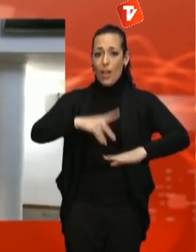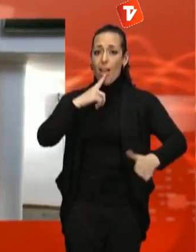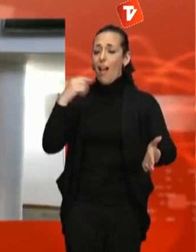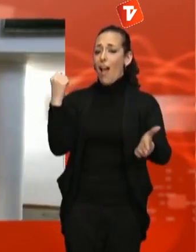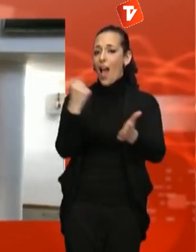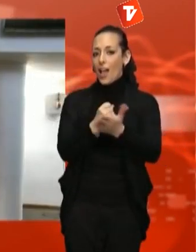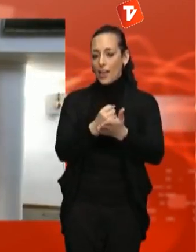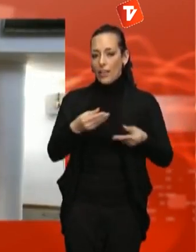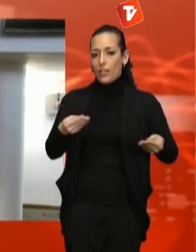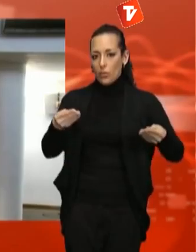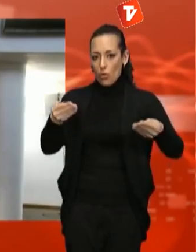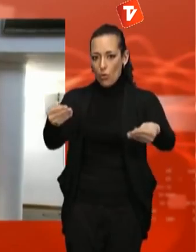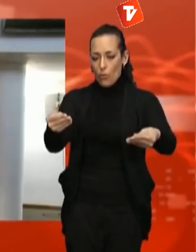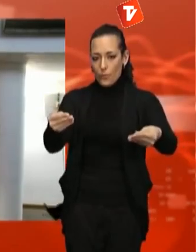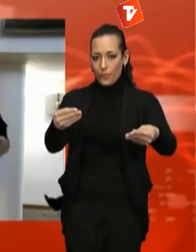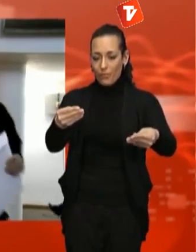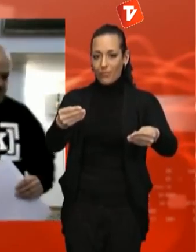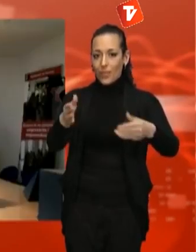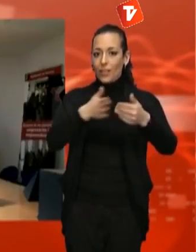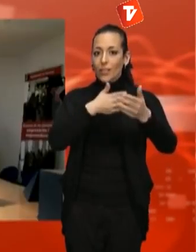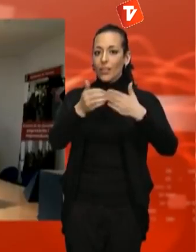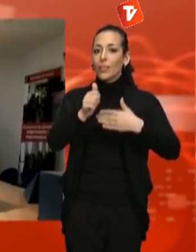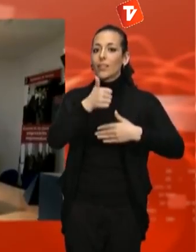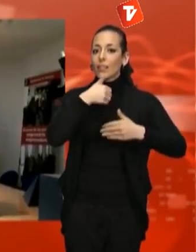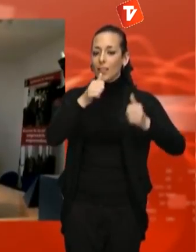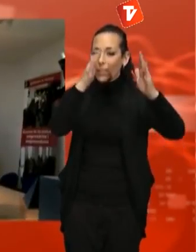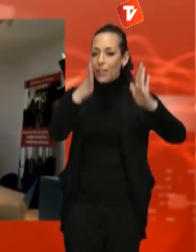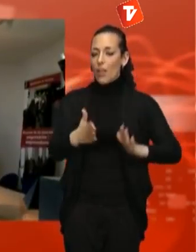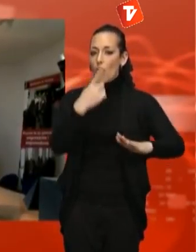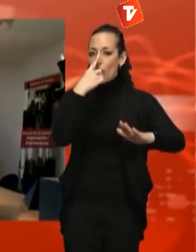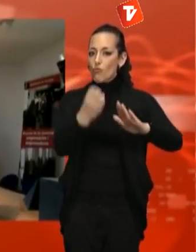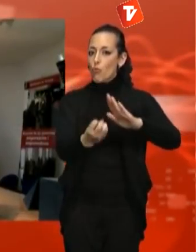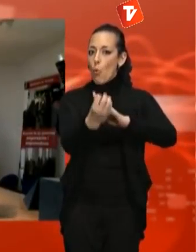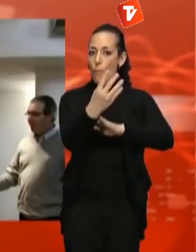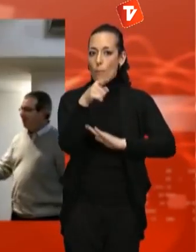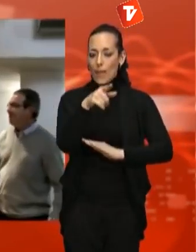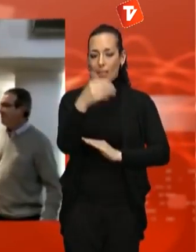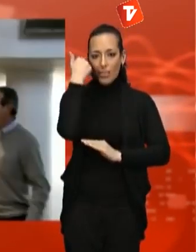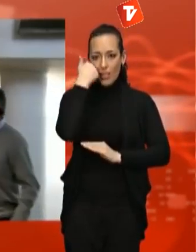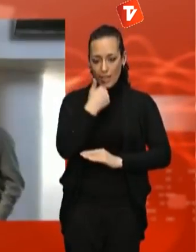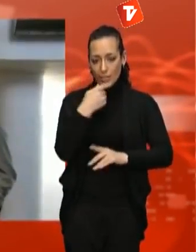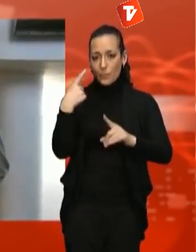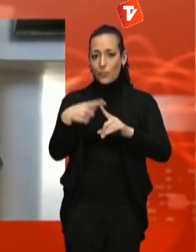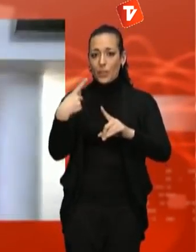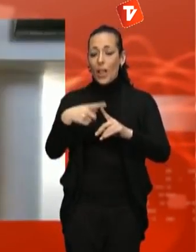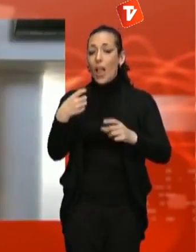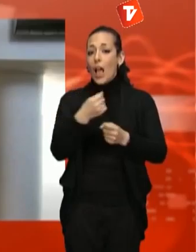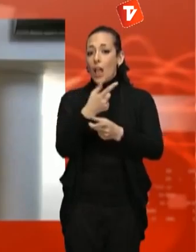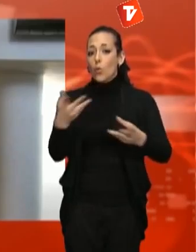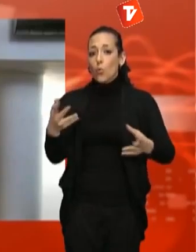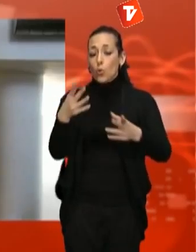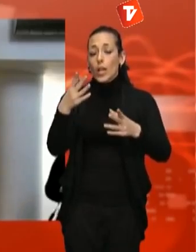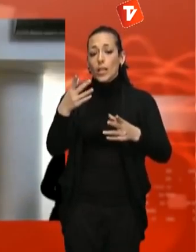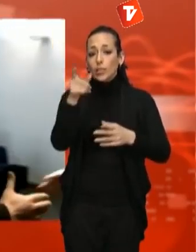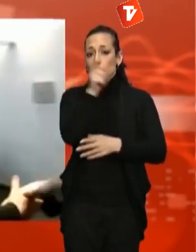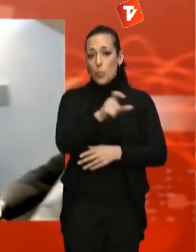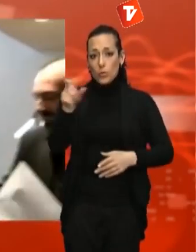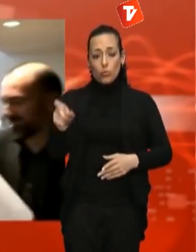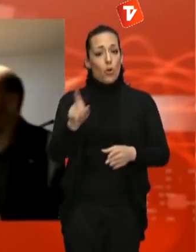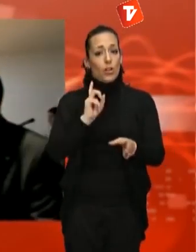En total s'han lliurat 515 diplomes a les persones que durant el 2012 van seguir alguna de les 28 accions formatives.